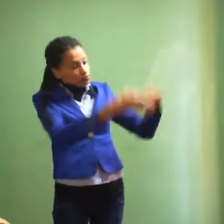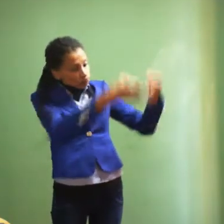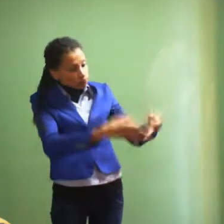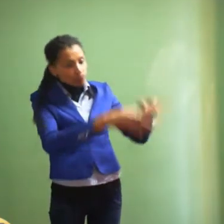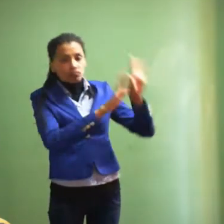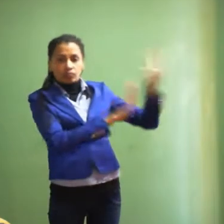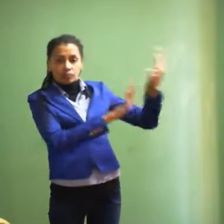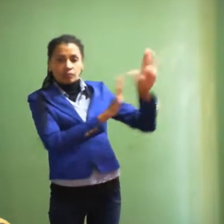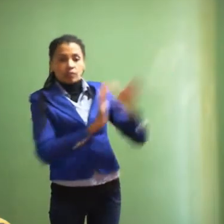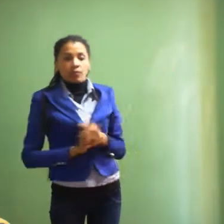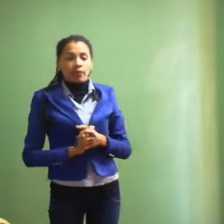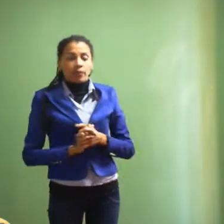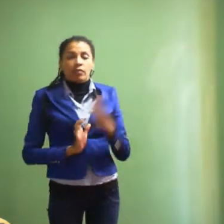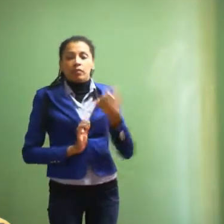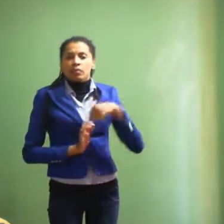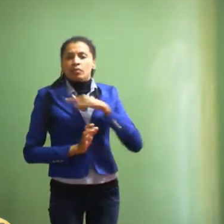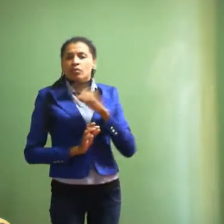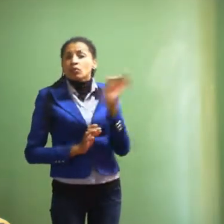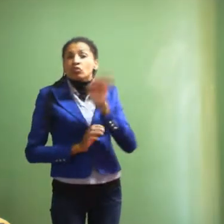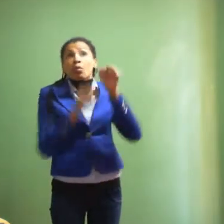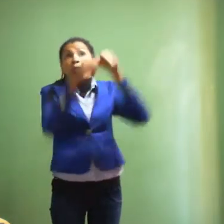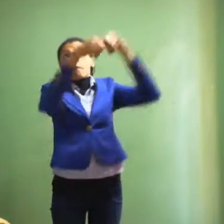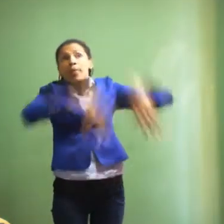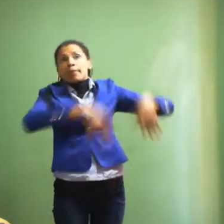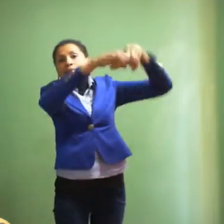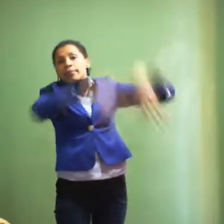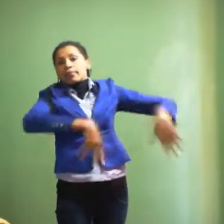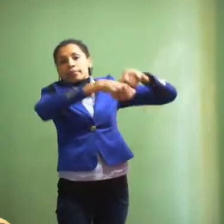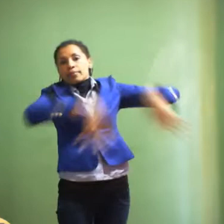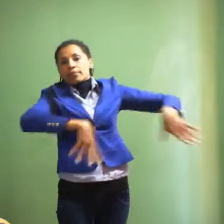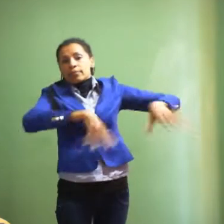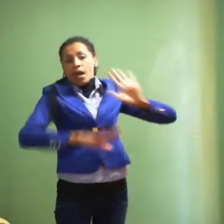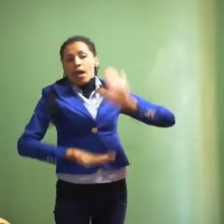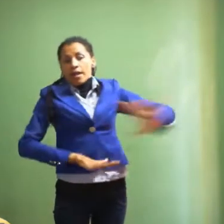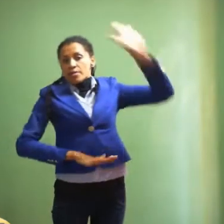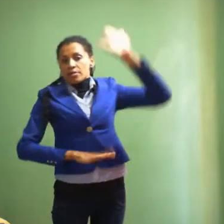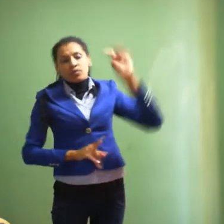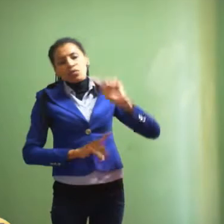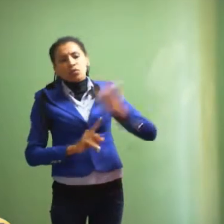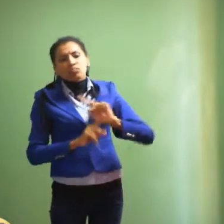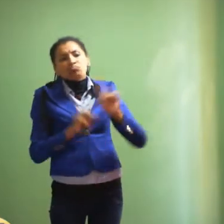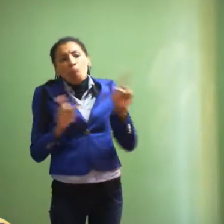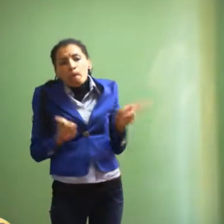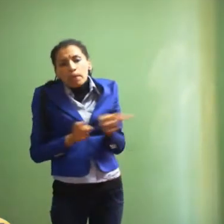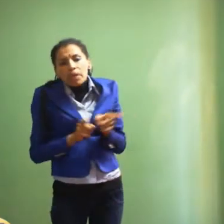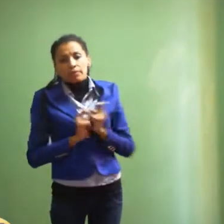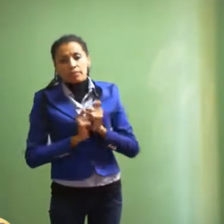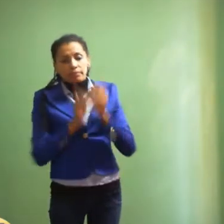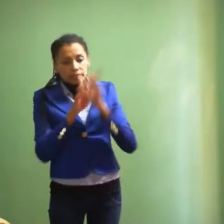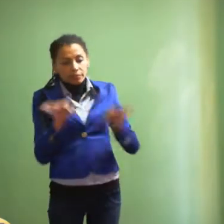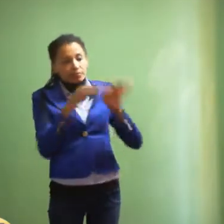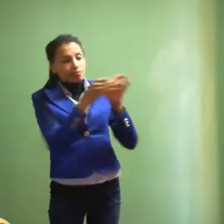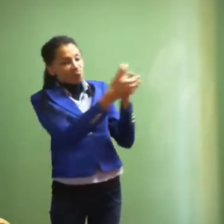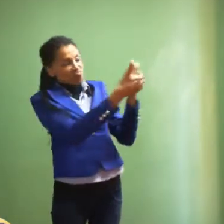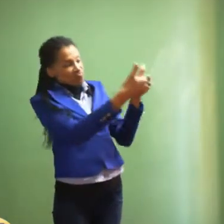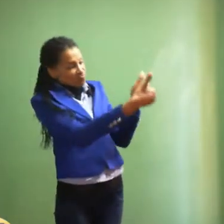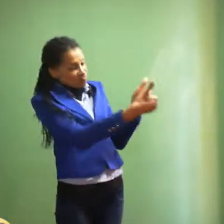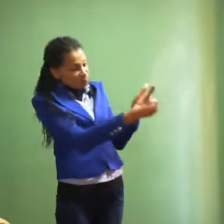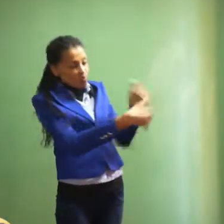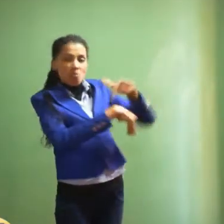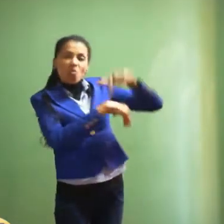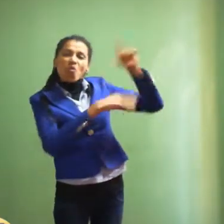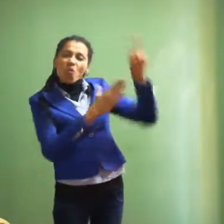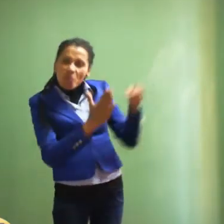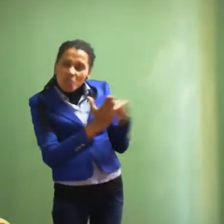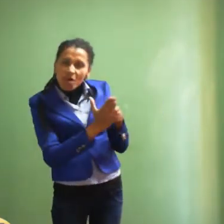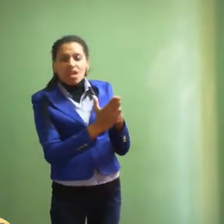formal, porque si vamos a trabajar solamente con los mapas conceptuales, nos vamos a quedar con una información muy puntual y no se va a ver el texto completo